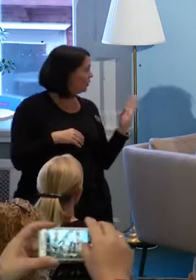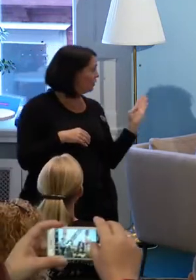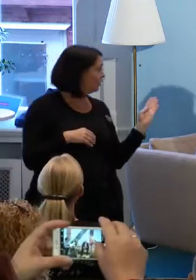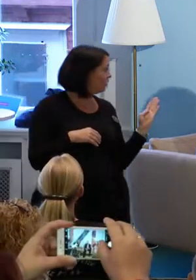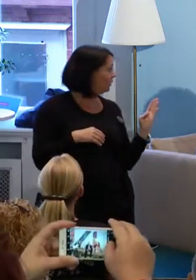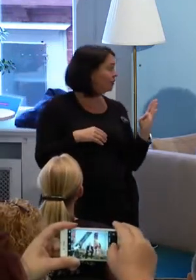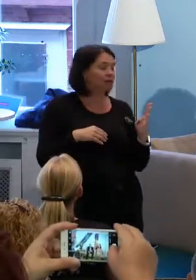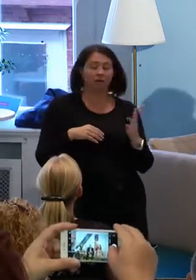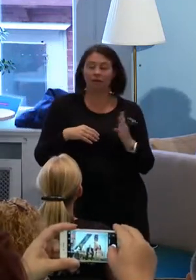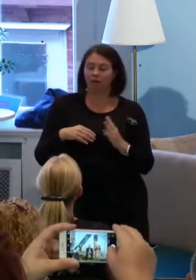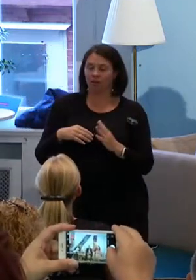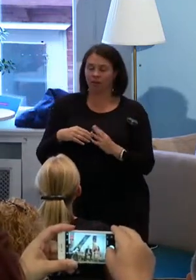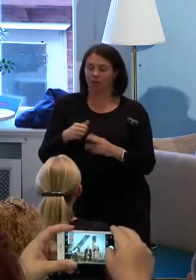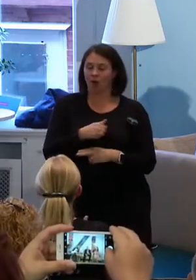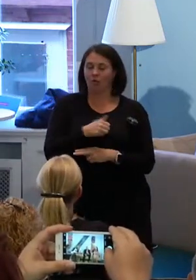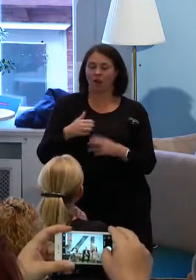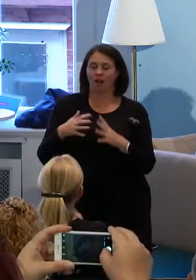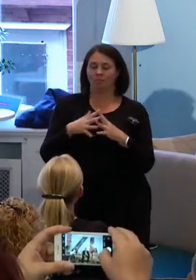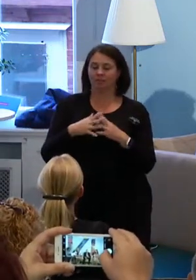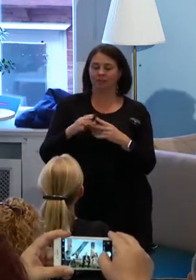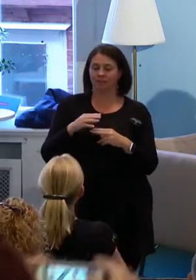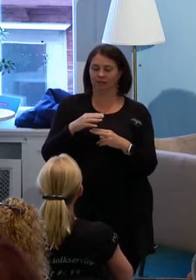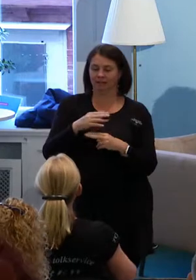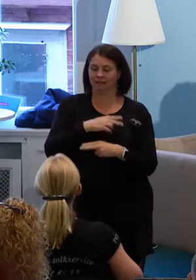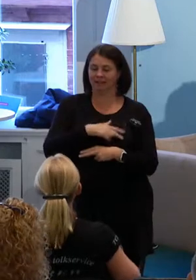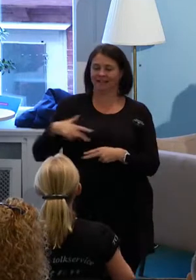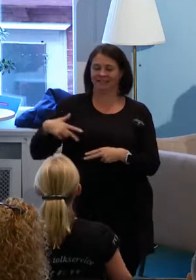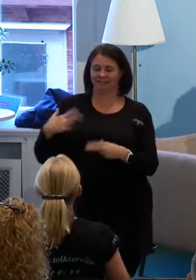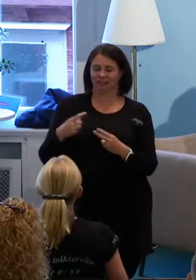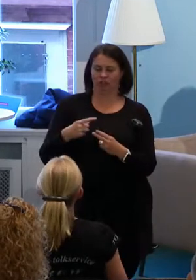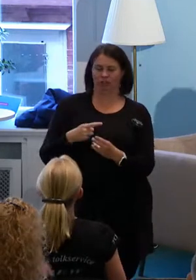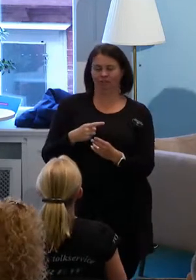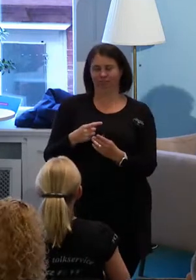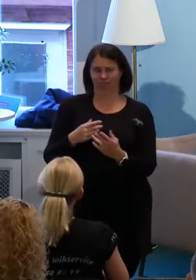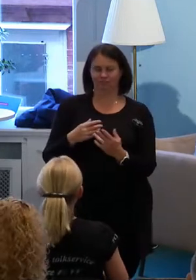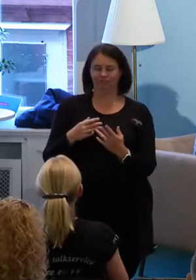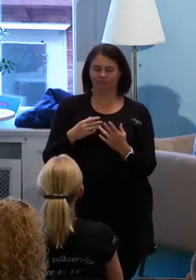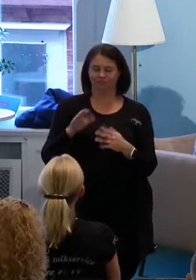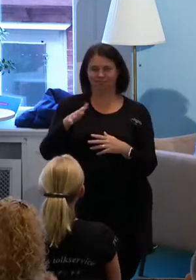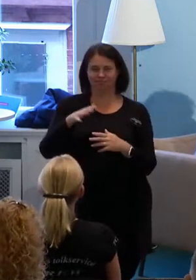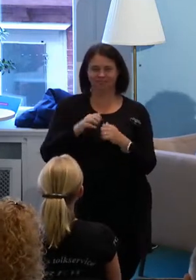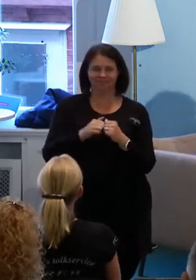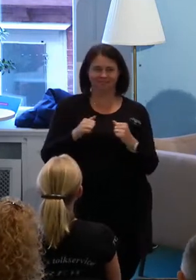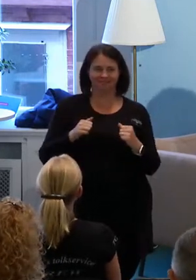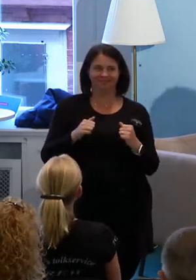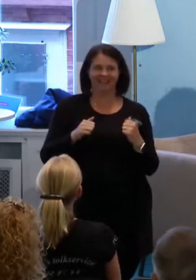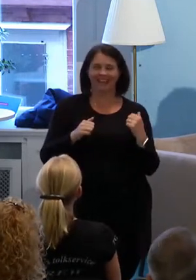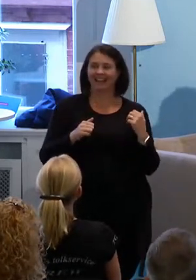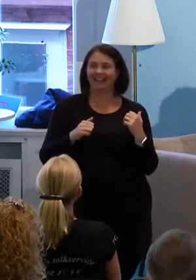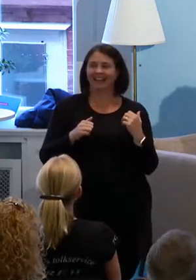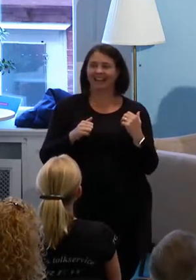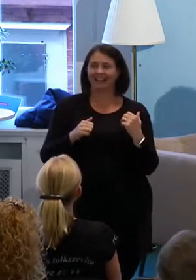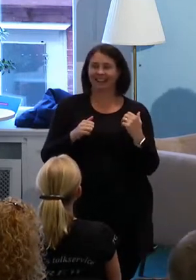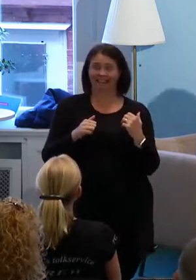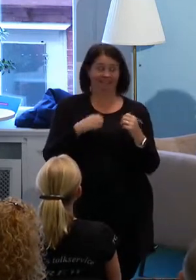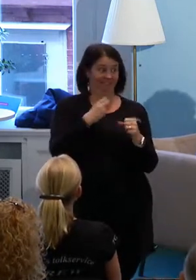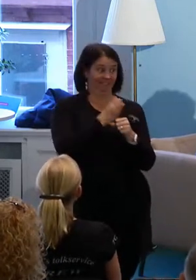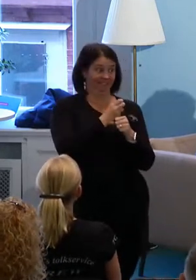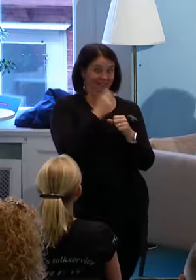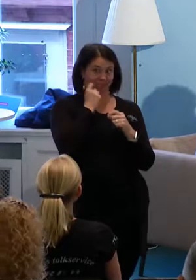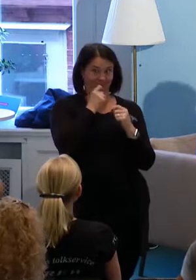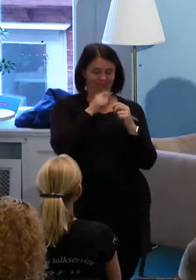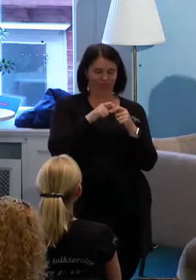dessutom. Det är så, ja. Ja. Nu ska vi se om du får ljud i din. Ja. Och där hade du det. Ja, vi kan få göra så lite grann.